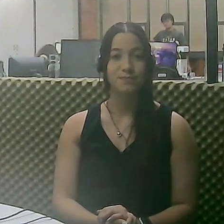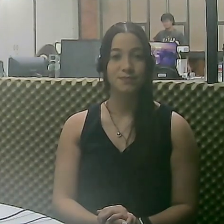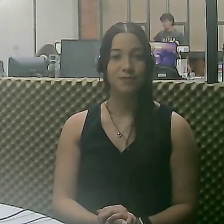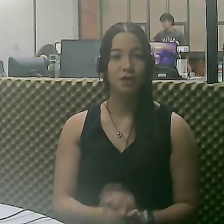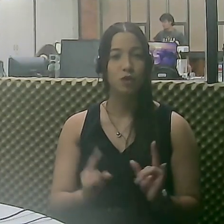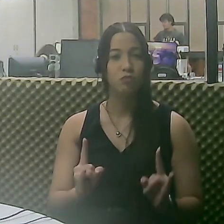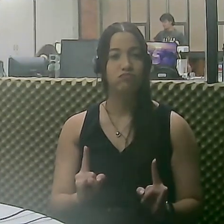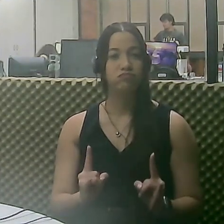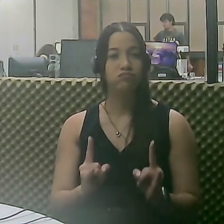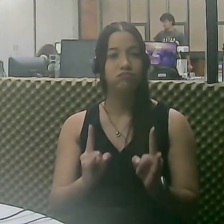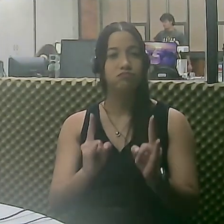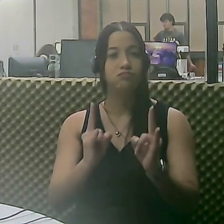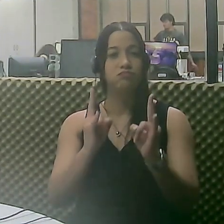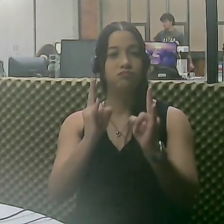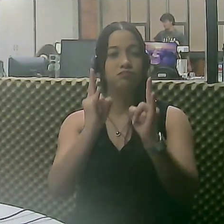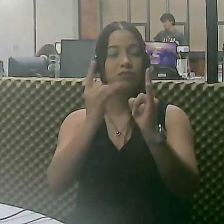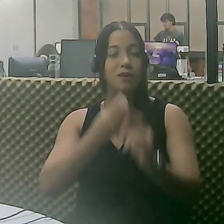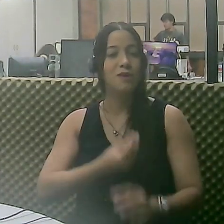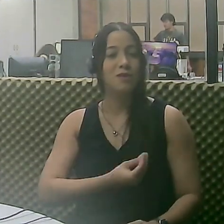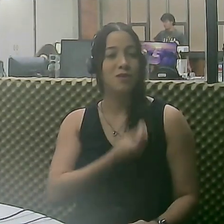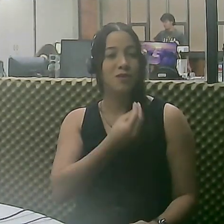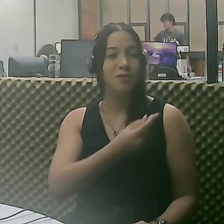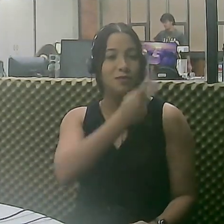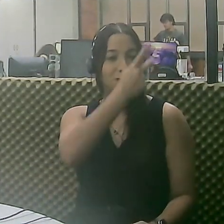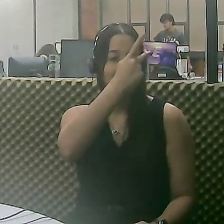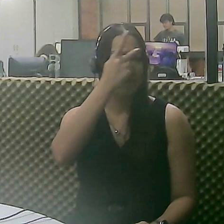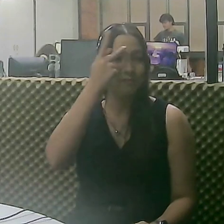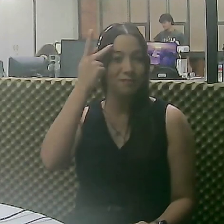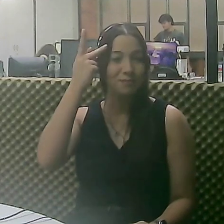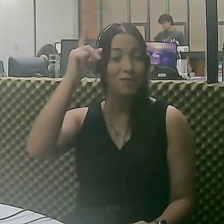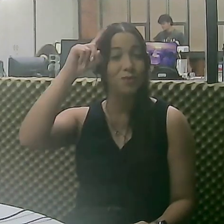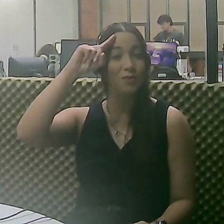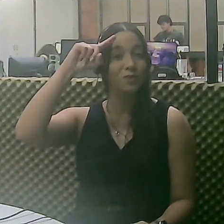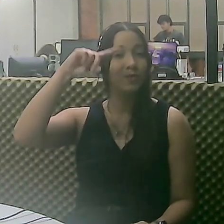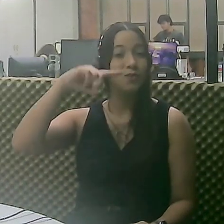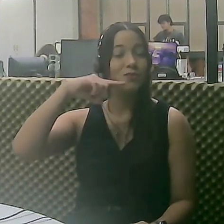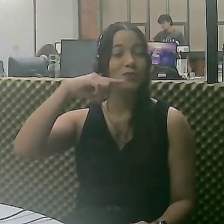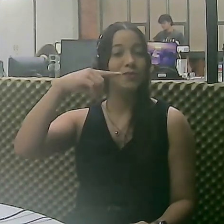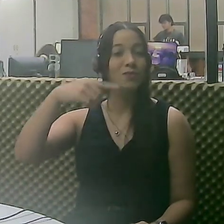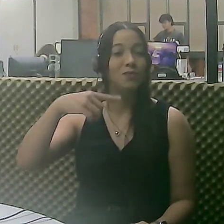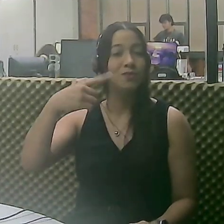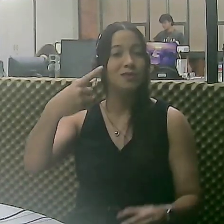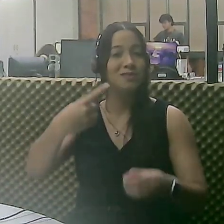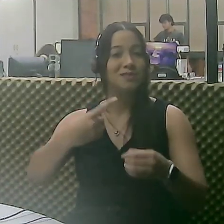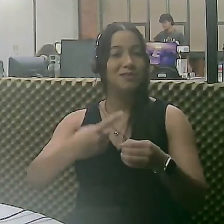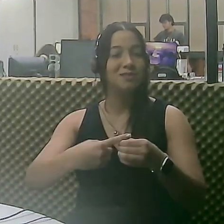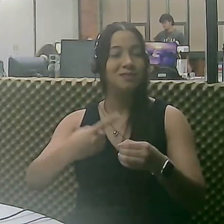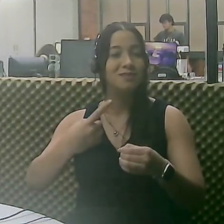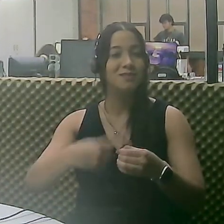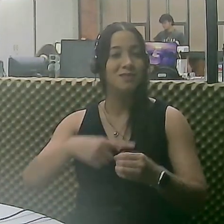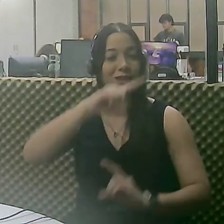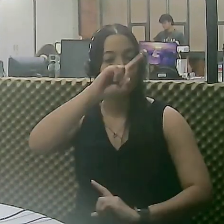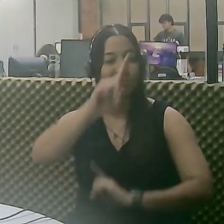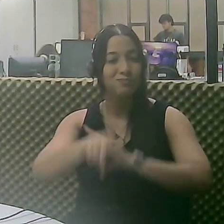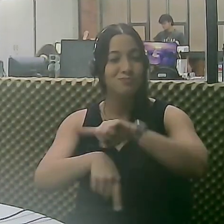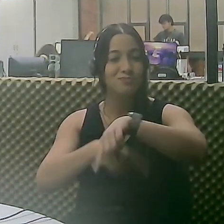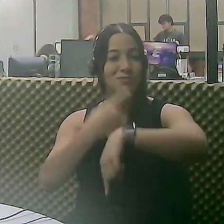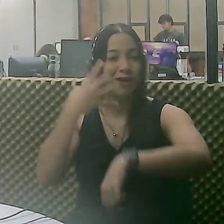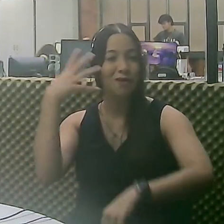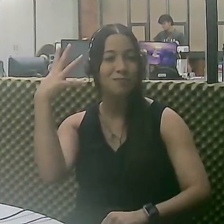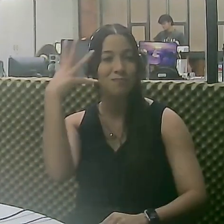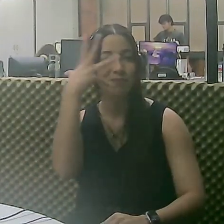são prédios que fazem parte da vida das pessoas e do dia a dia de uma cidade que fica cada vez mais